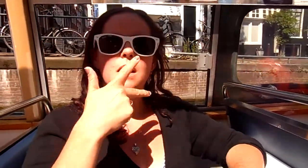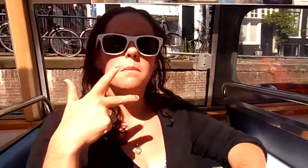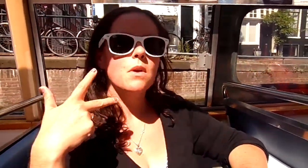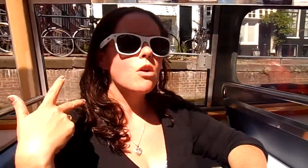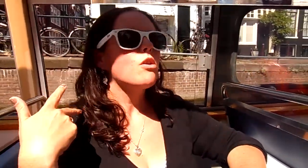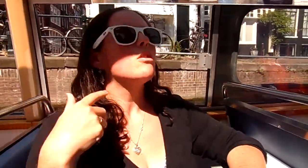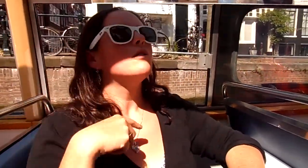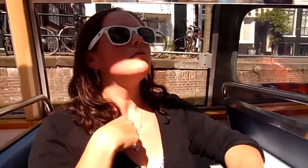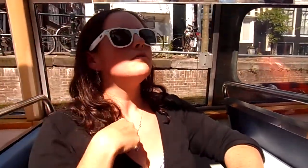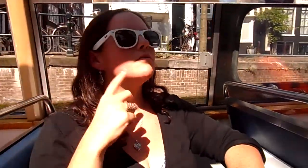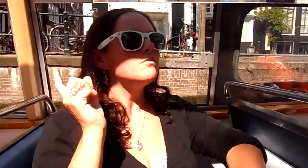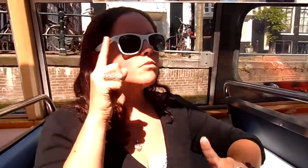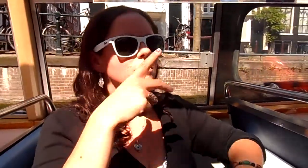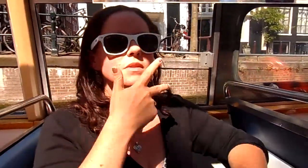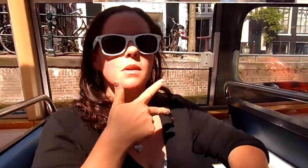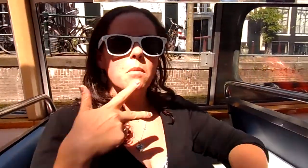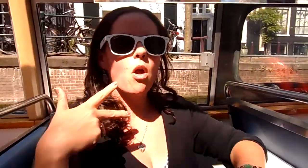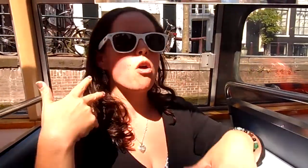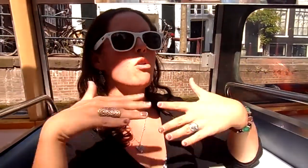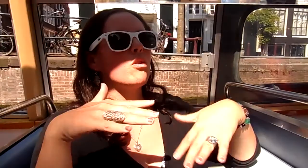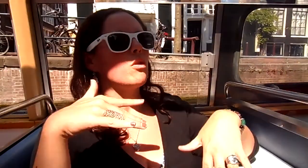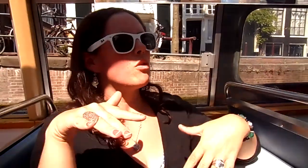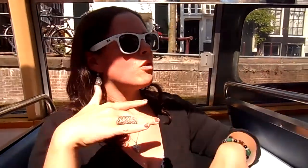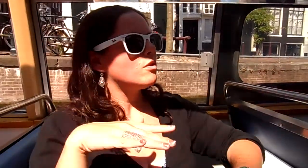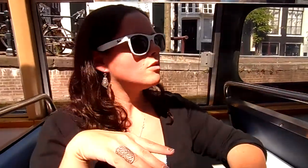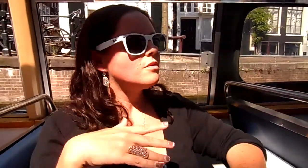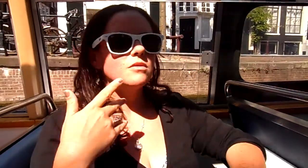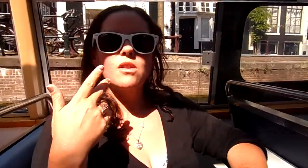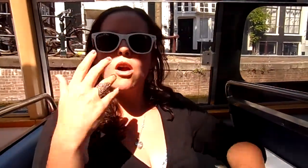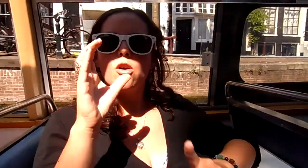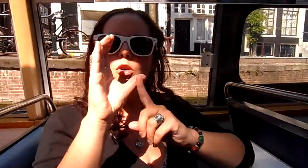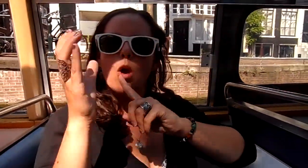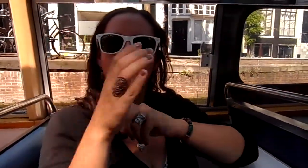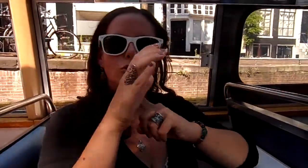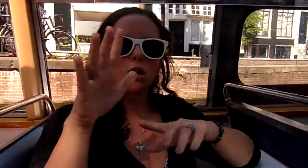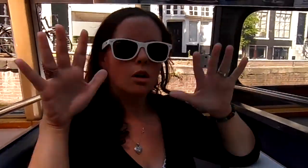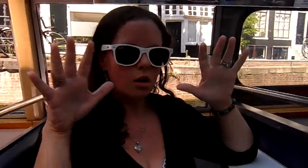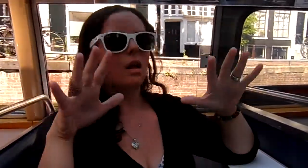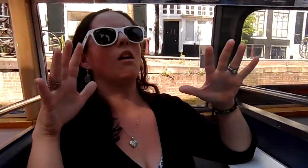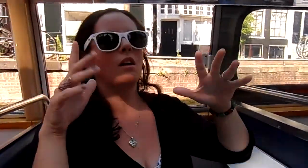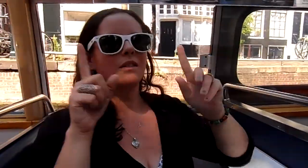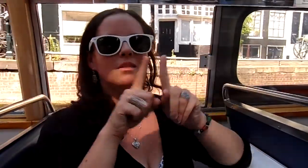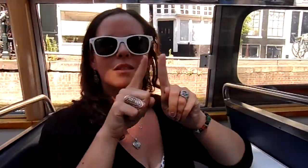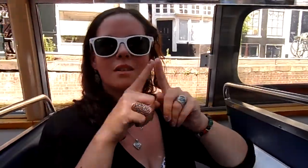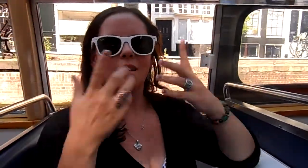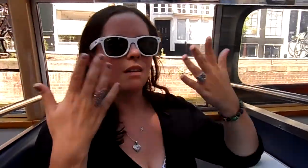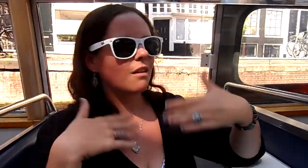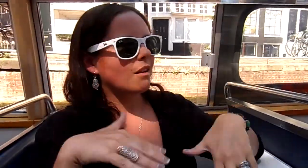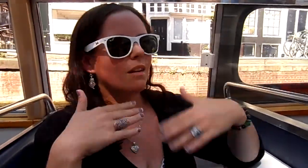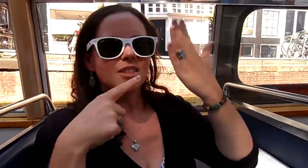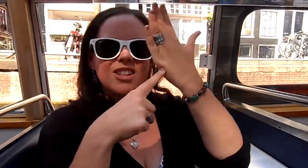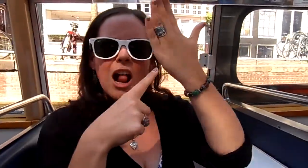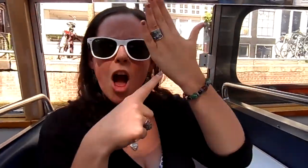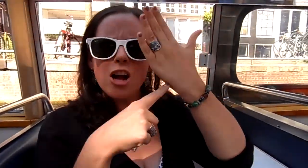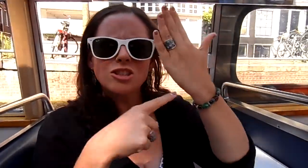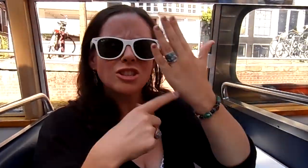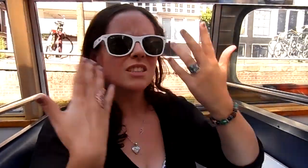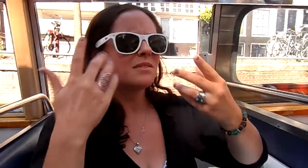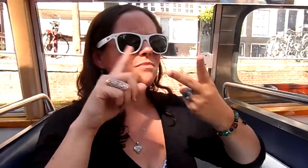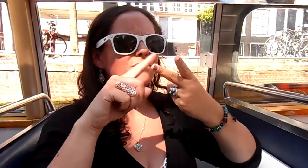ces maisons étaient en effet très étroits parce qu'il fallait payer un impôt sur la largeur des maisons bordant les canaux.